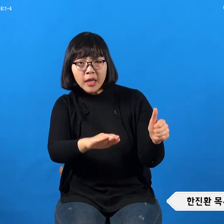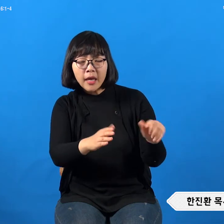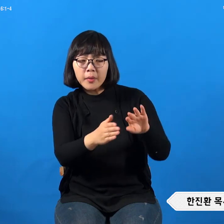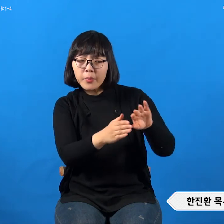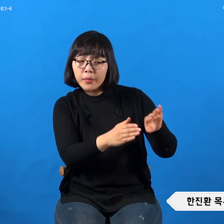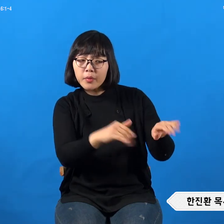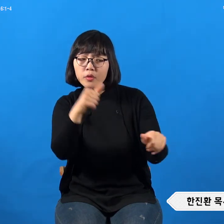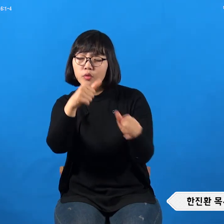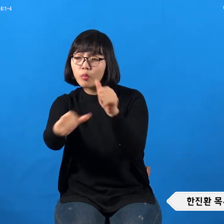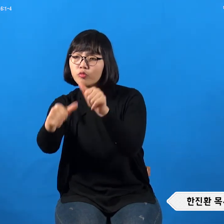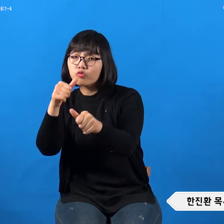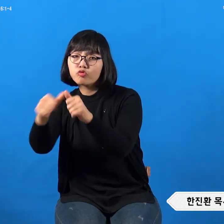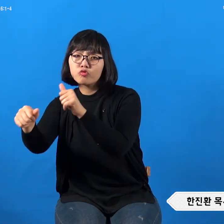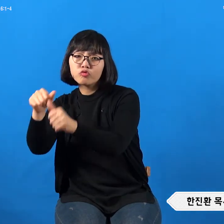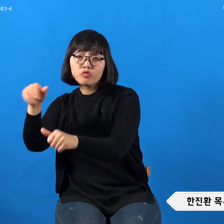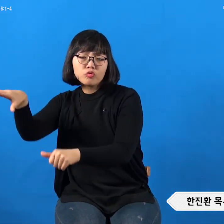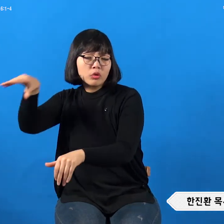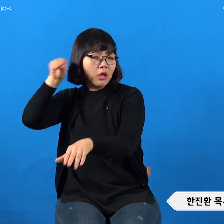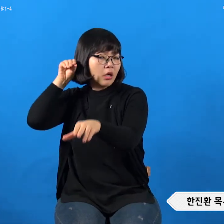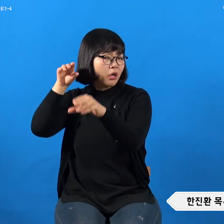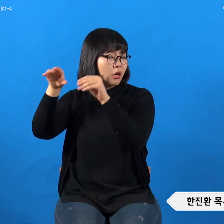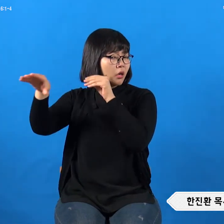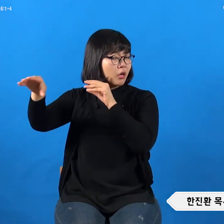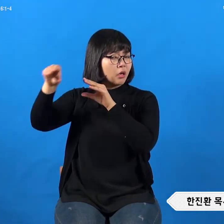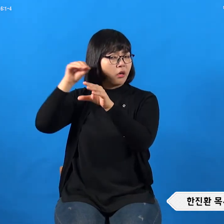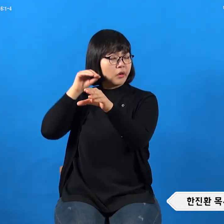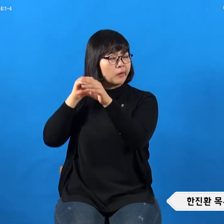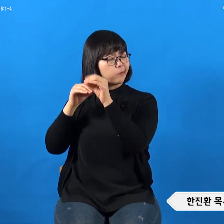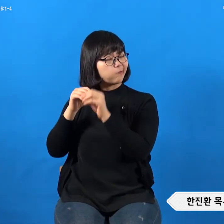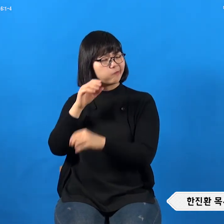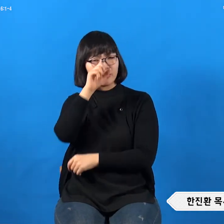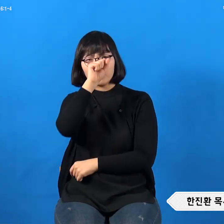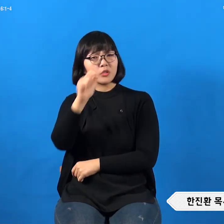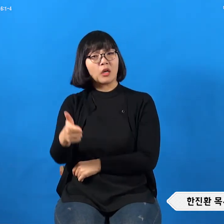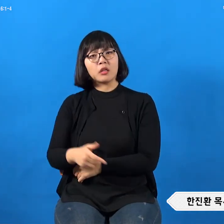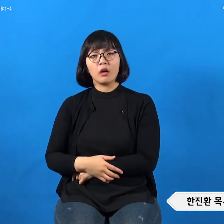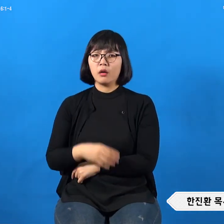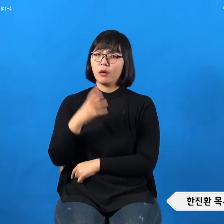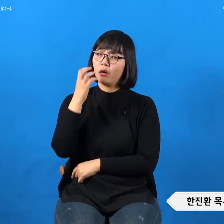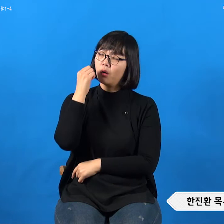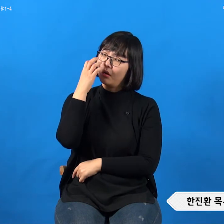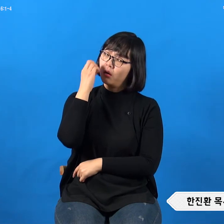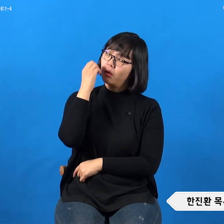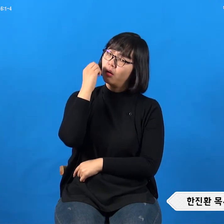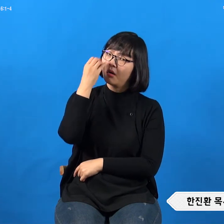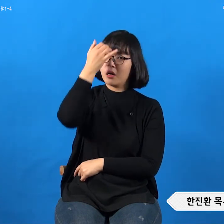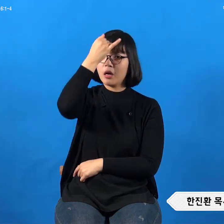그 조카에 대해서 이런저런 안 좋은 얘기가 들려와서 할머니가